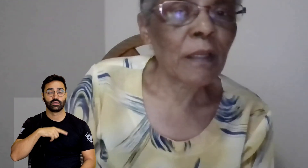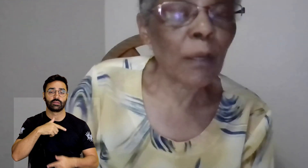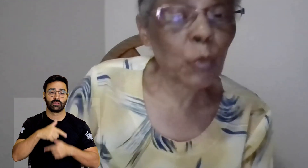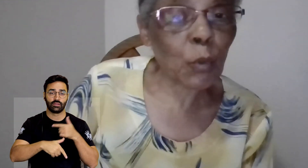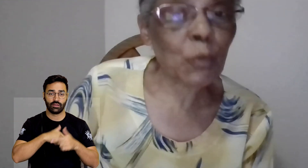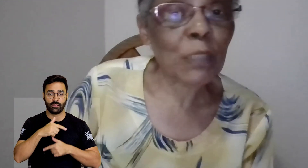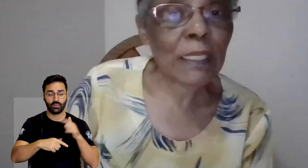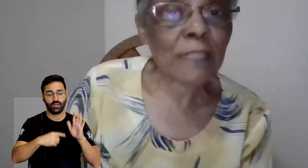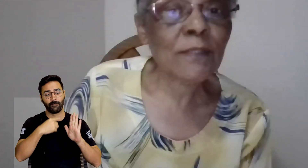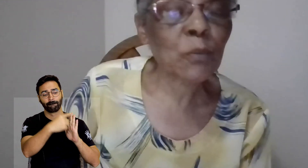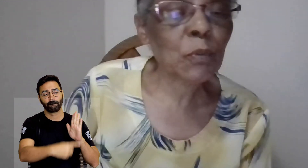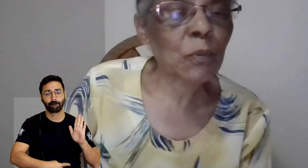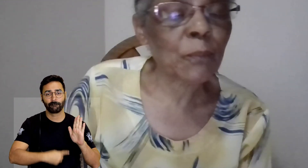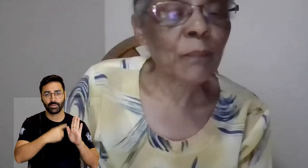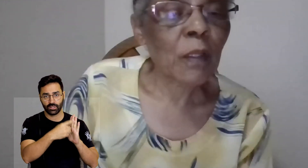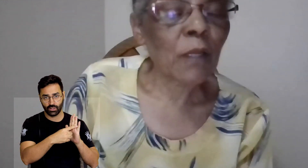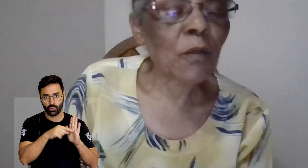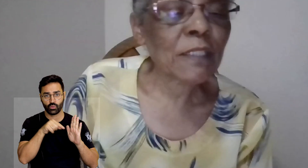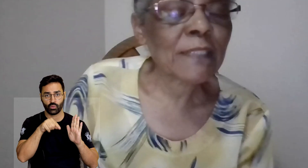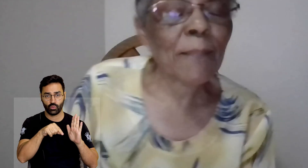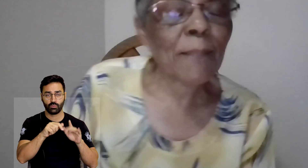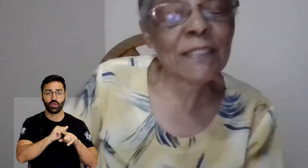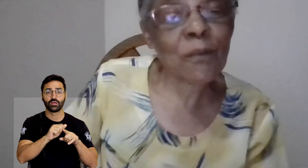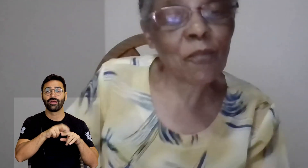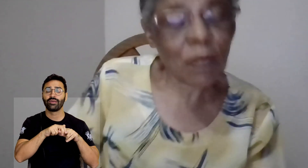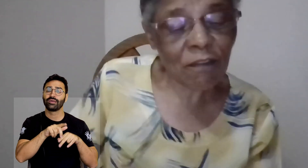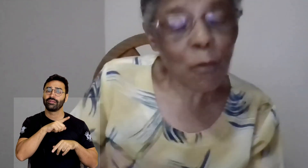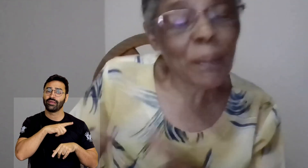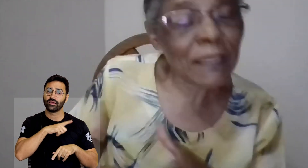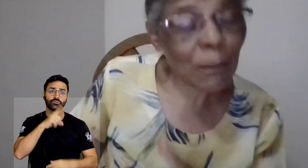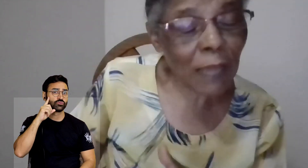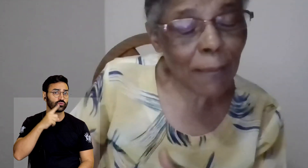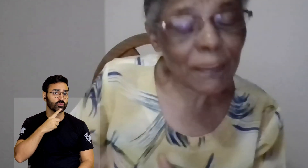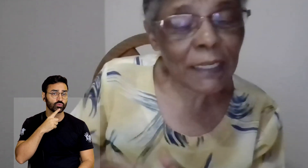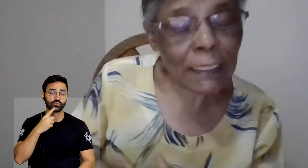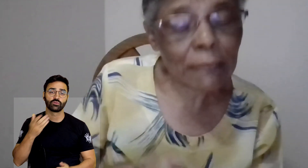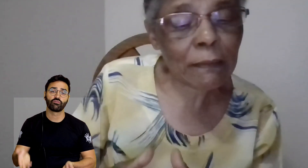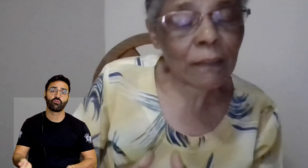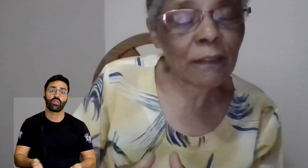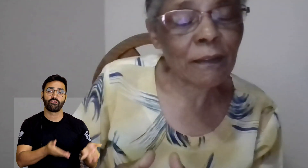é o dono, e ele é surdo. Eu gostaria de saber, assim, eu vou levar um pneu lá para